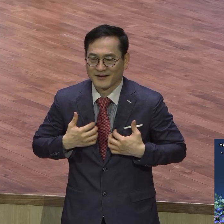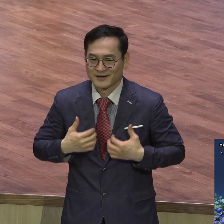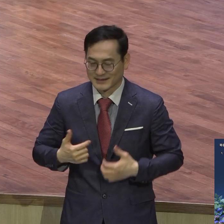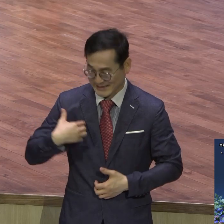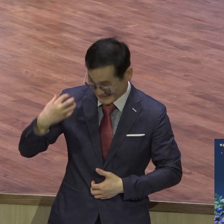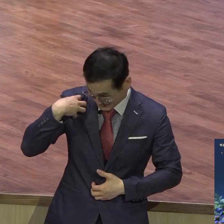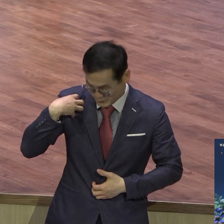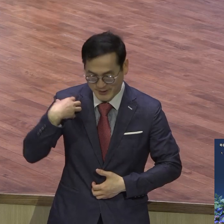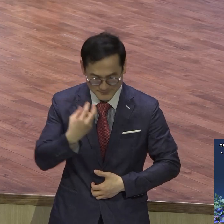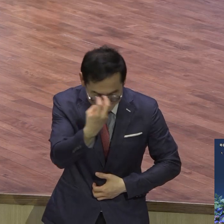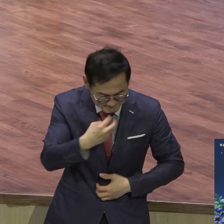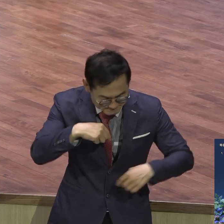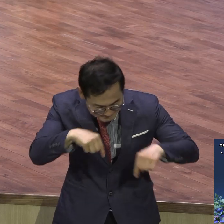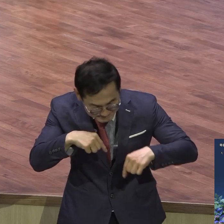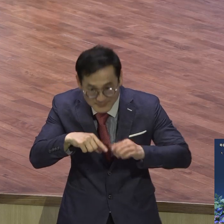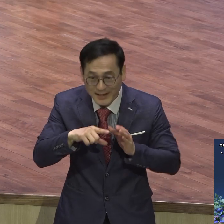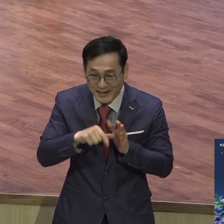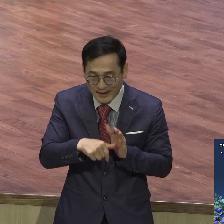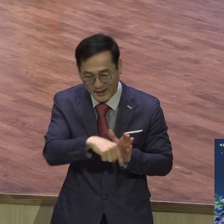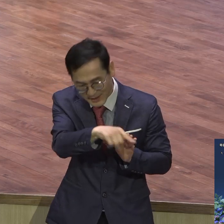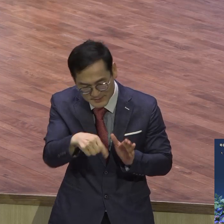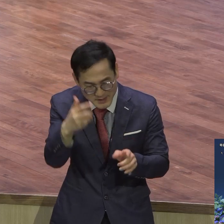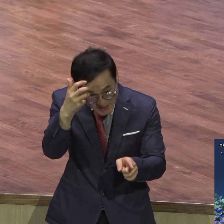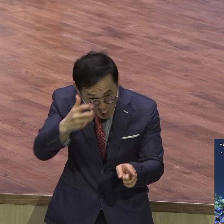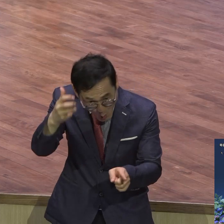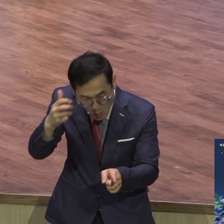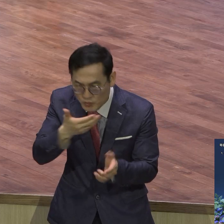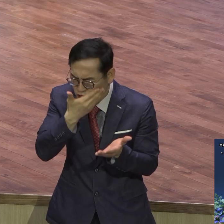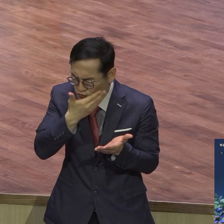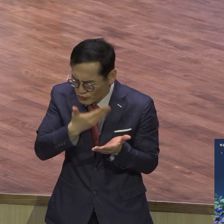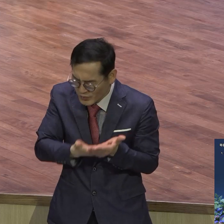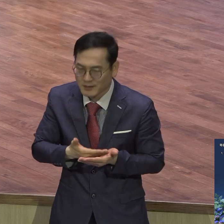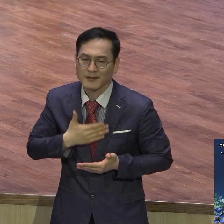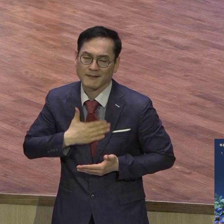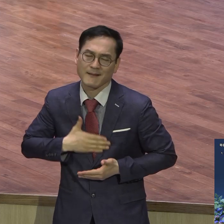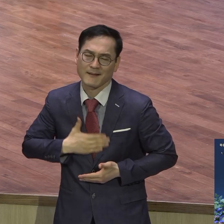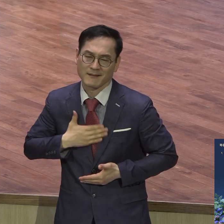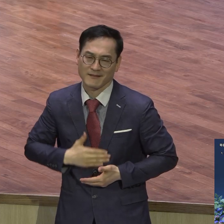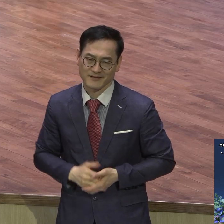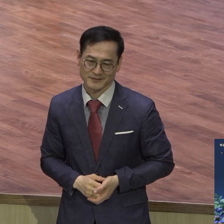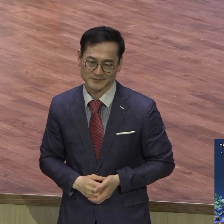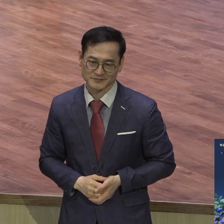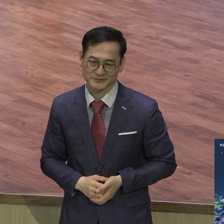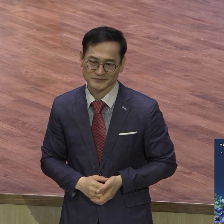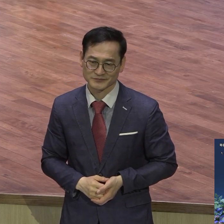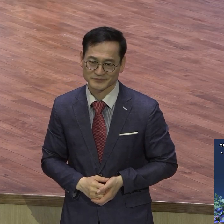직분을 맡아봐야 한다니까 그 말씀 듣는 자세와 기도가 다릅니다